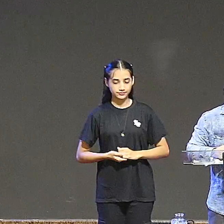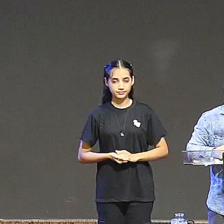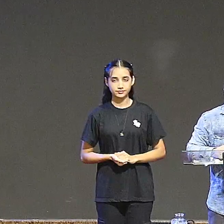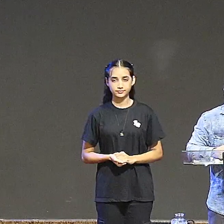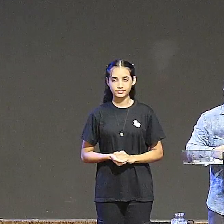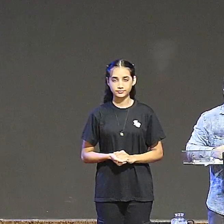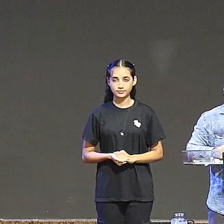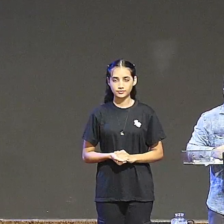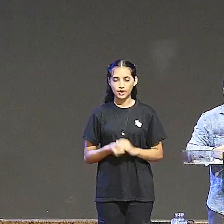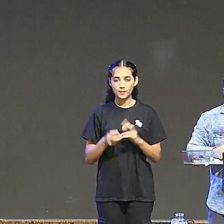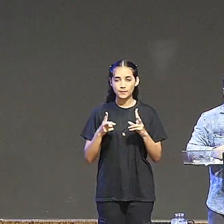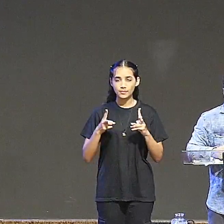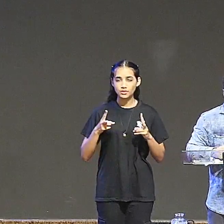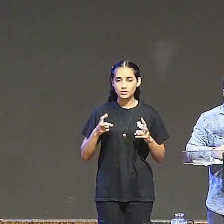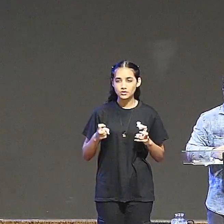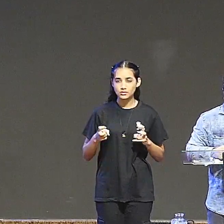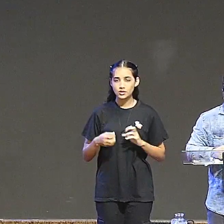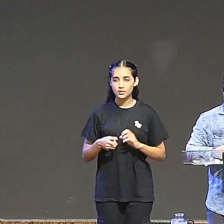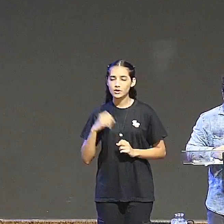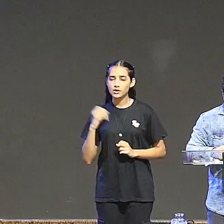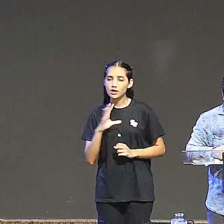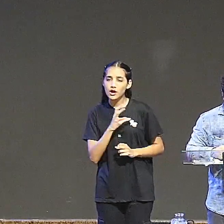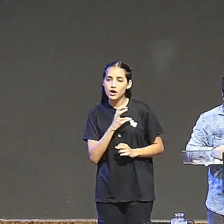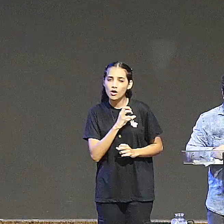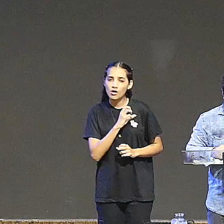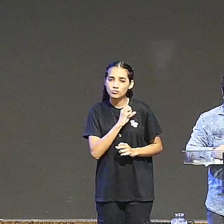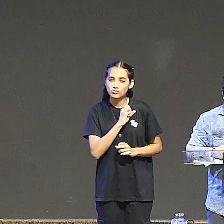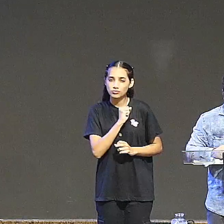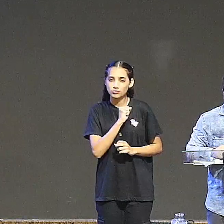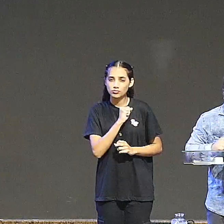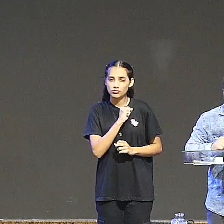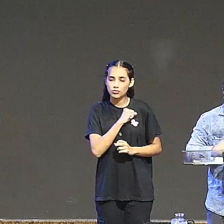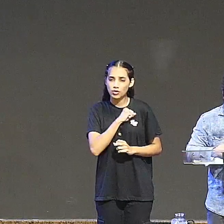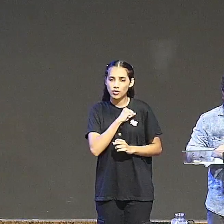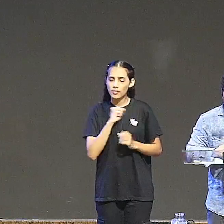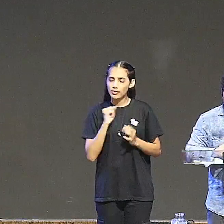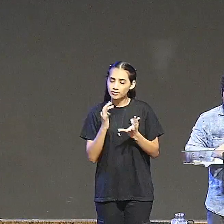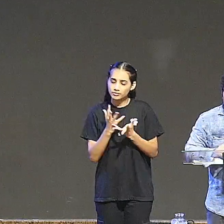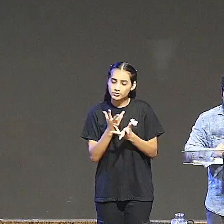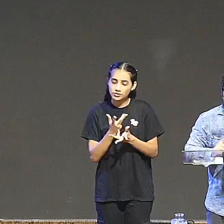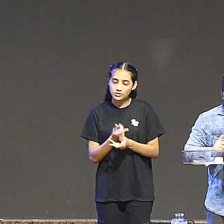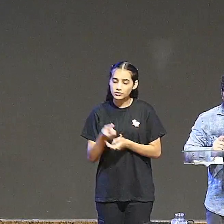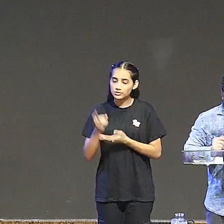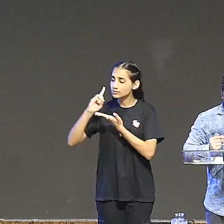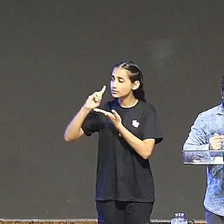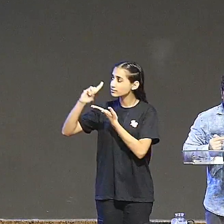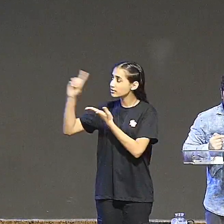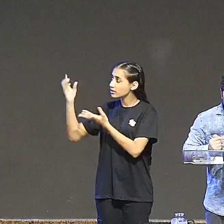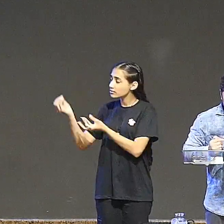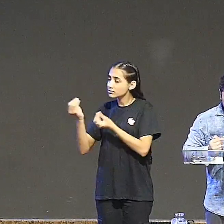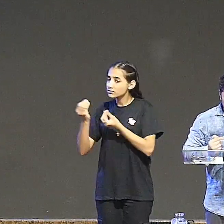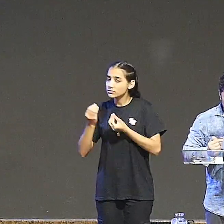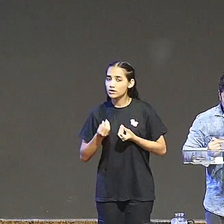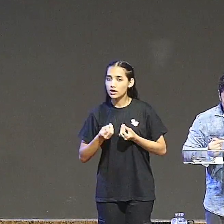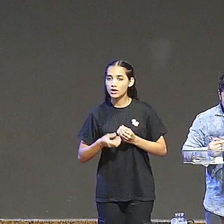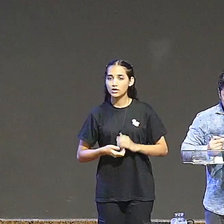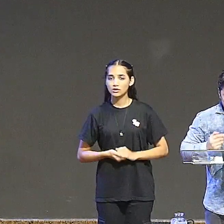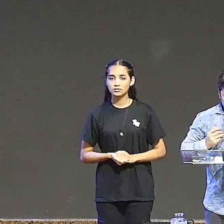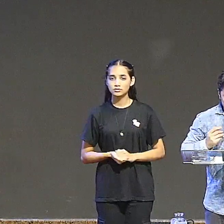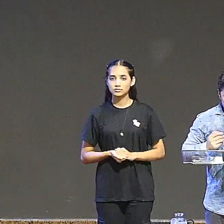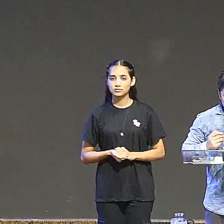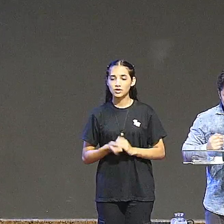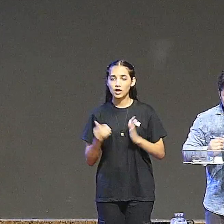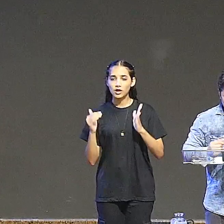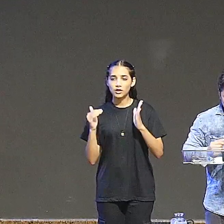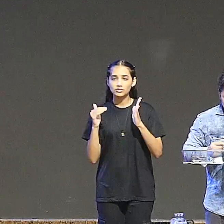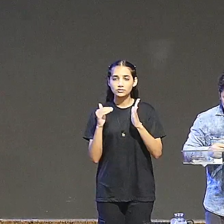vede que grande amor nos tem concedido o pai a ponto de sermos chamados